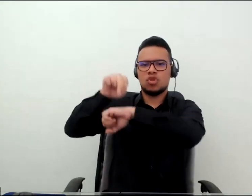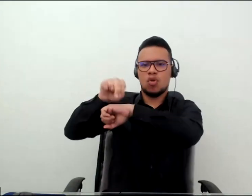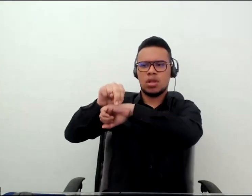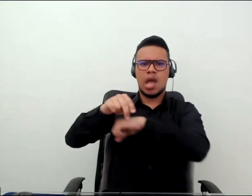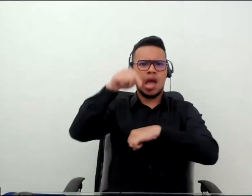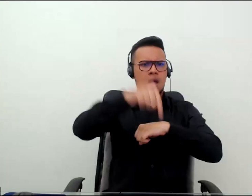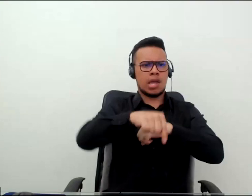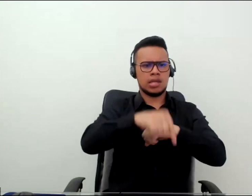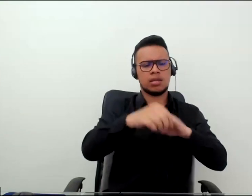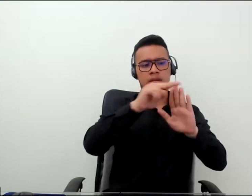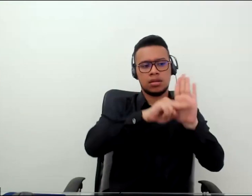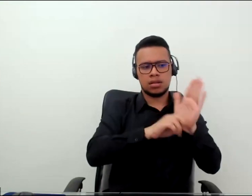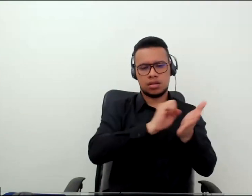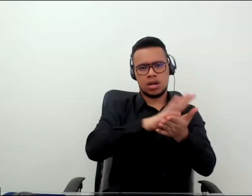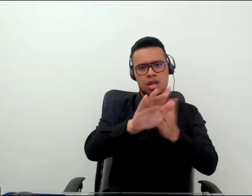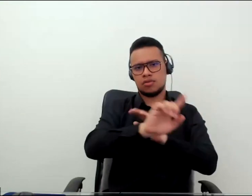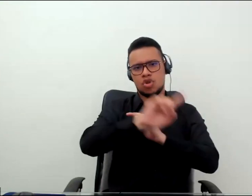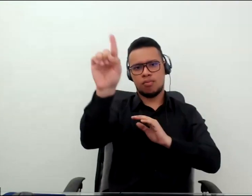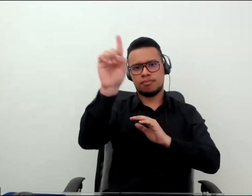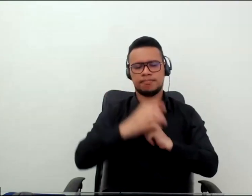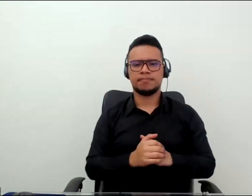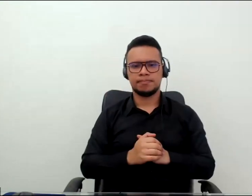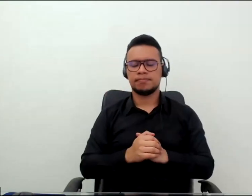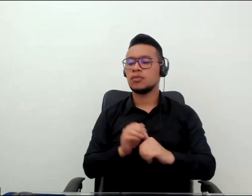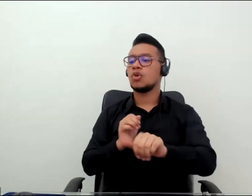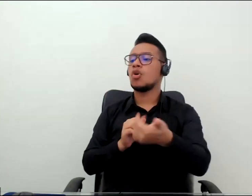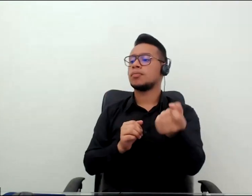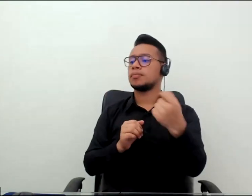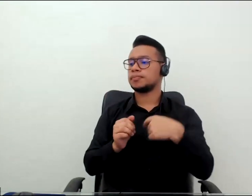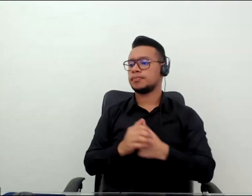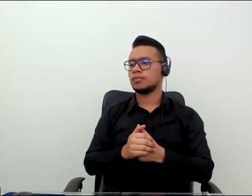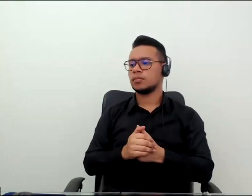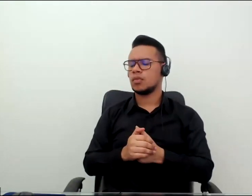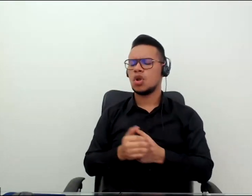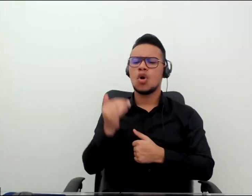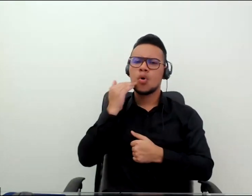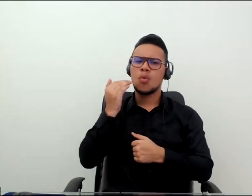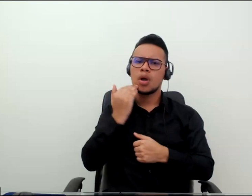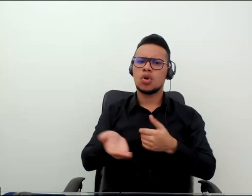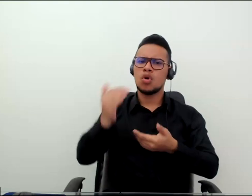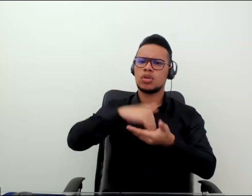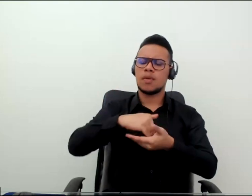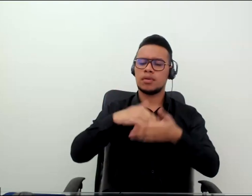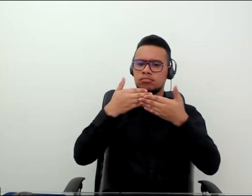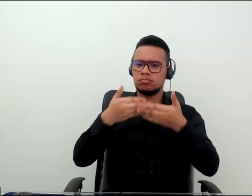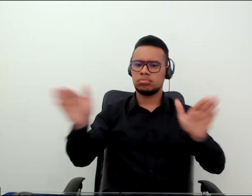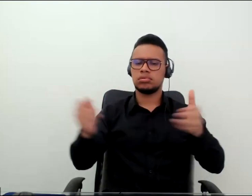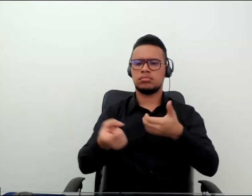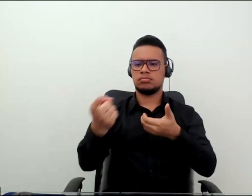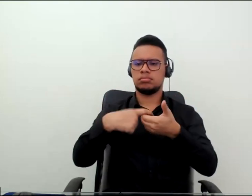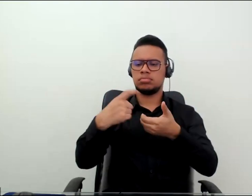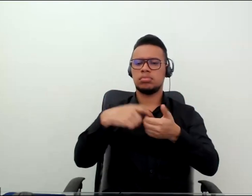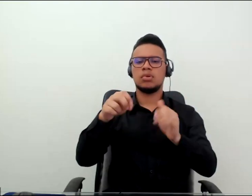esta pregunta de Lizeth ingeniero cuándo vuelven a abrir inscripciones para la política de la de gratuidad en la